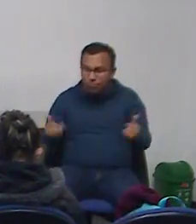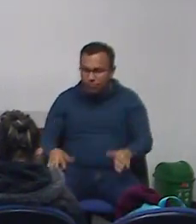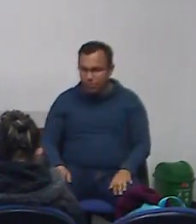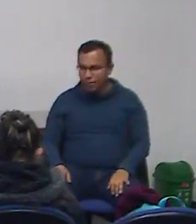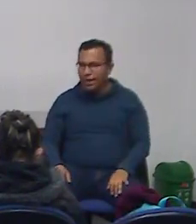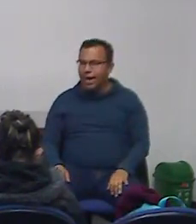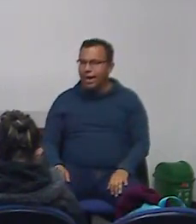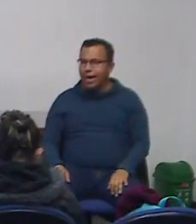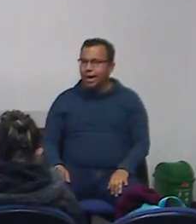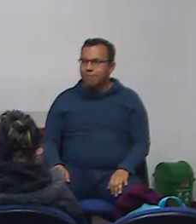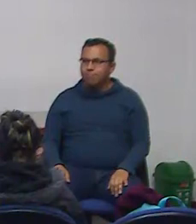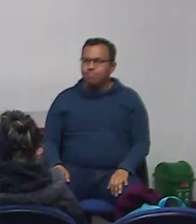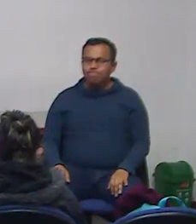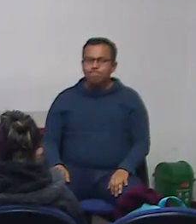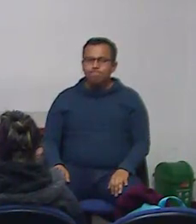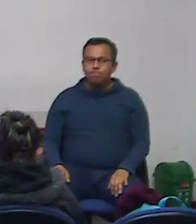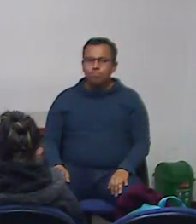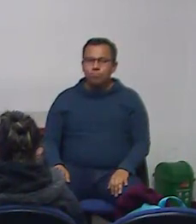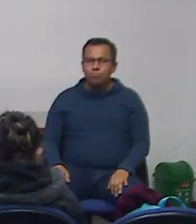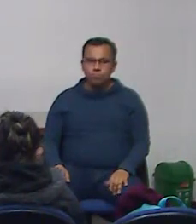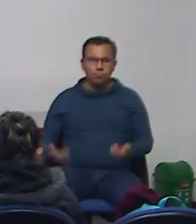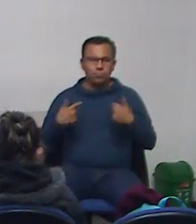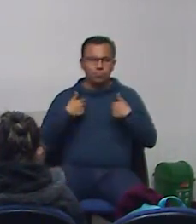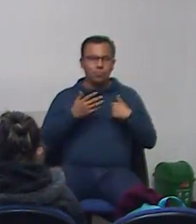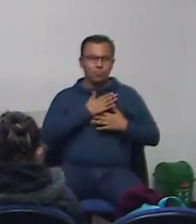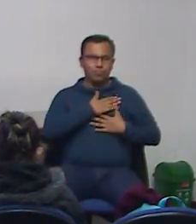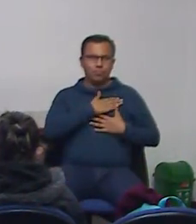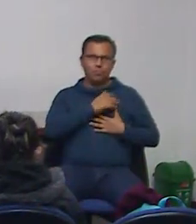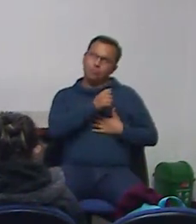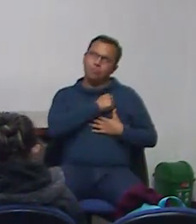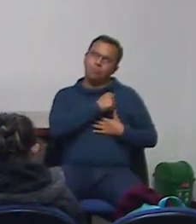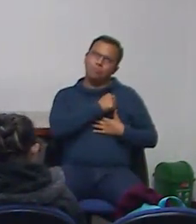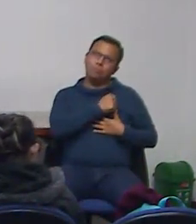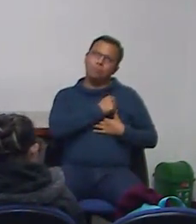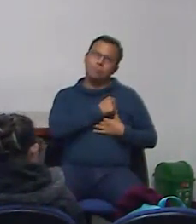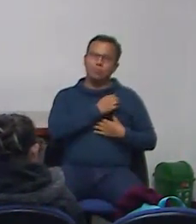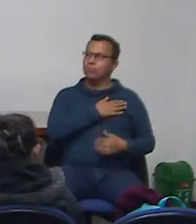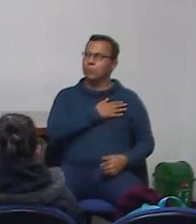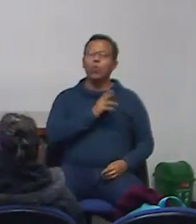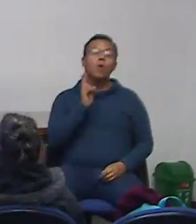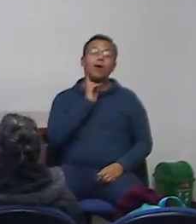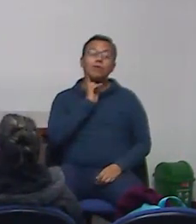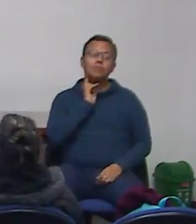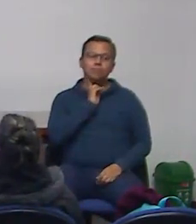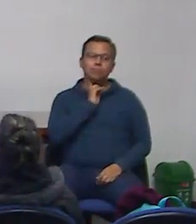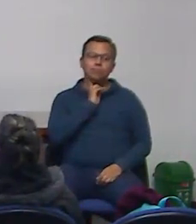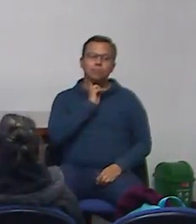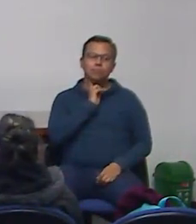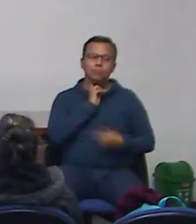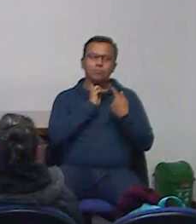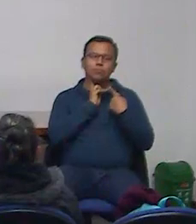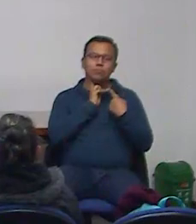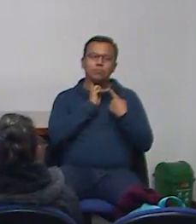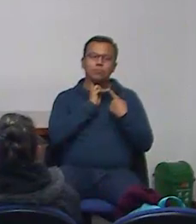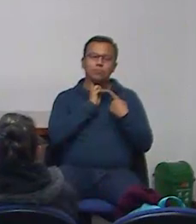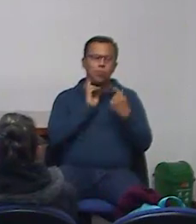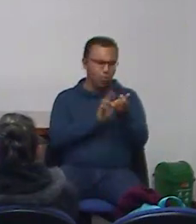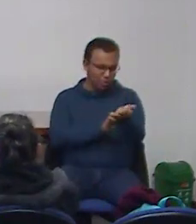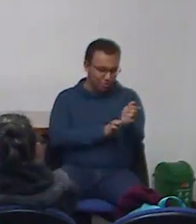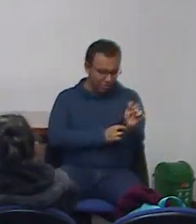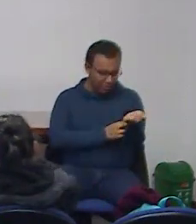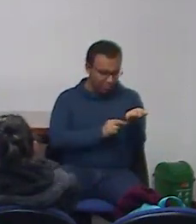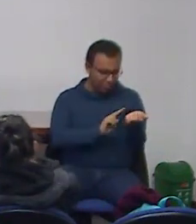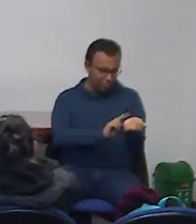es que van a eh identificar su pulso ya sea acá donde siempre se o en la